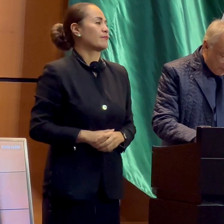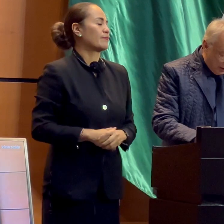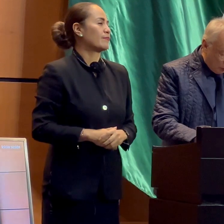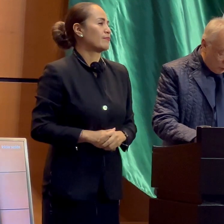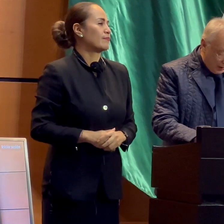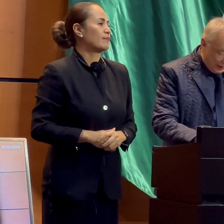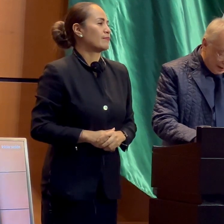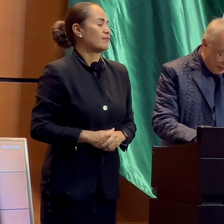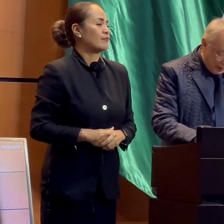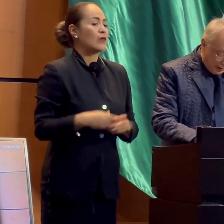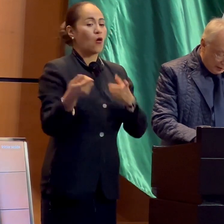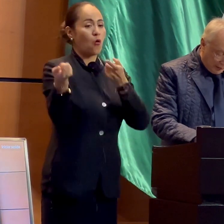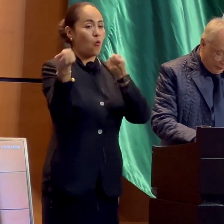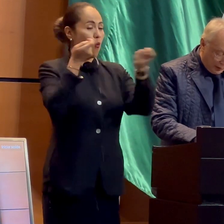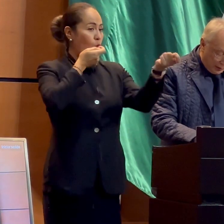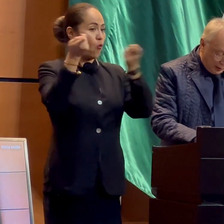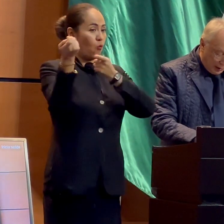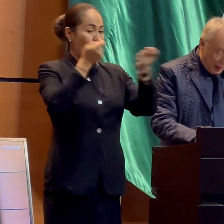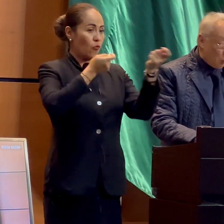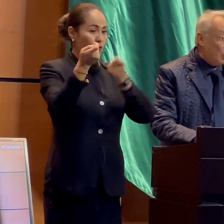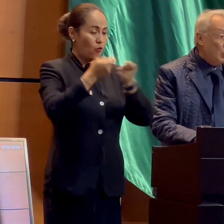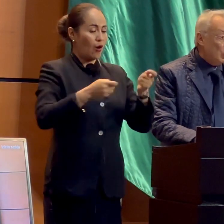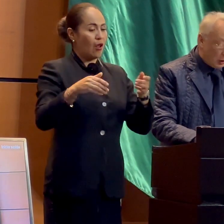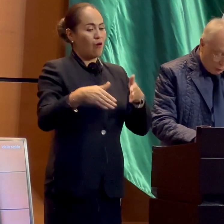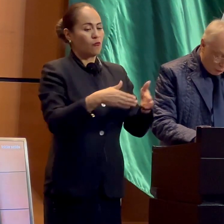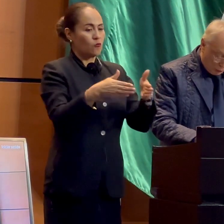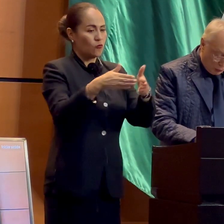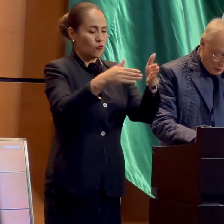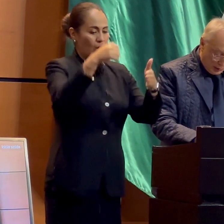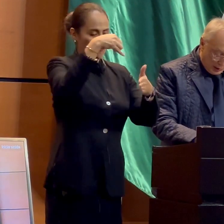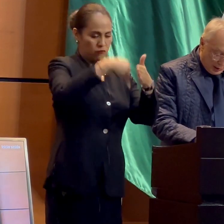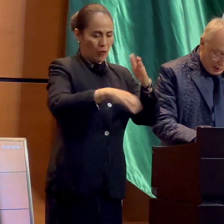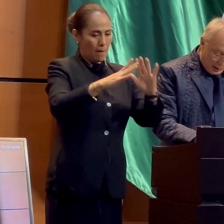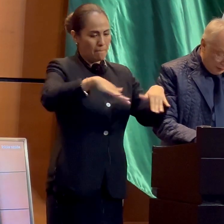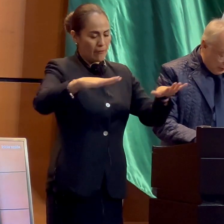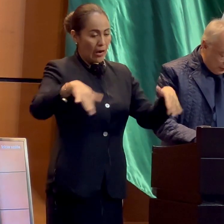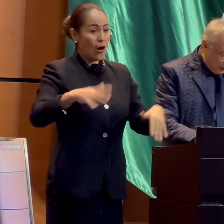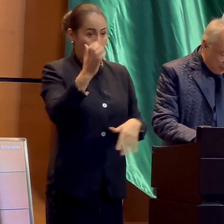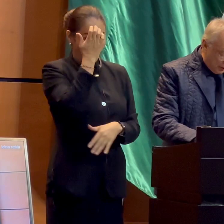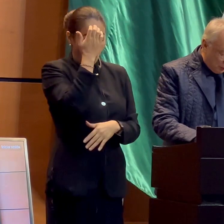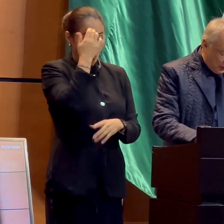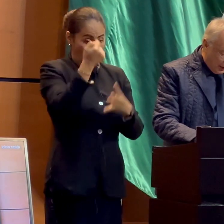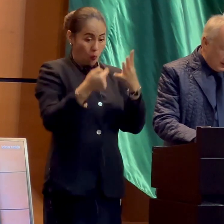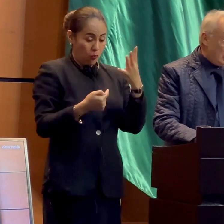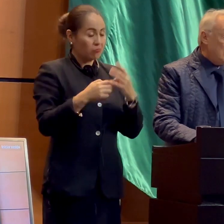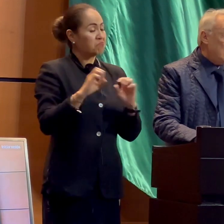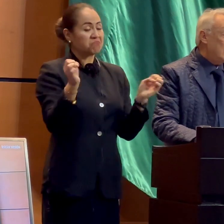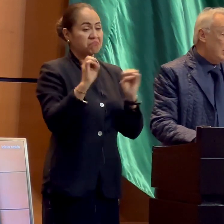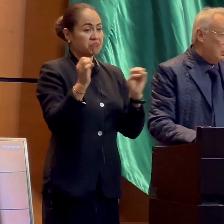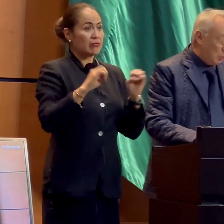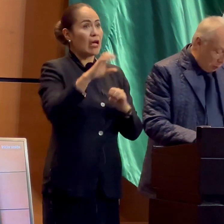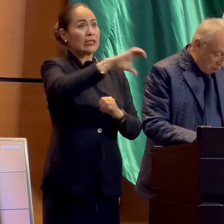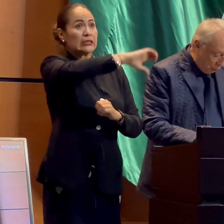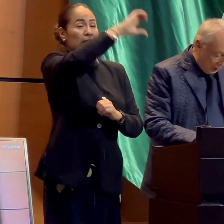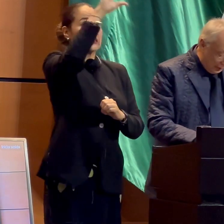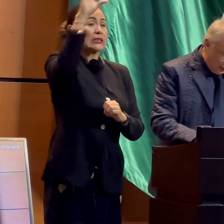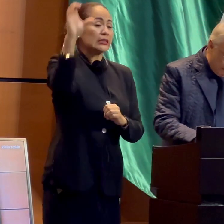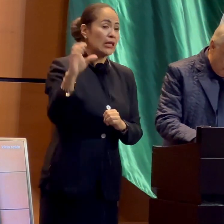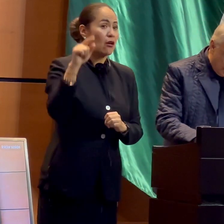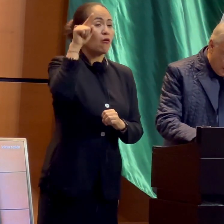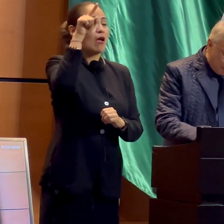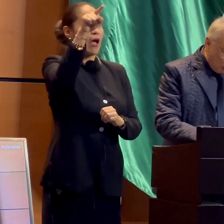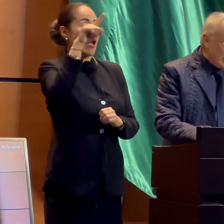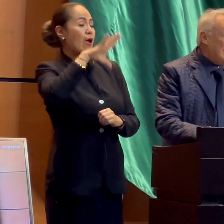súbitamente, maniobra y navega diferente a lo conocido. Al invadir espacios aéreos, esto es muy